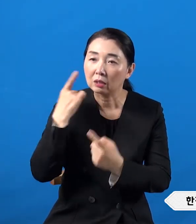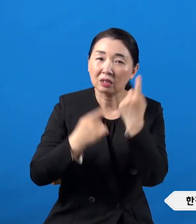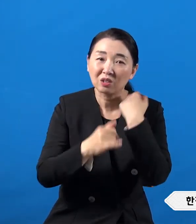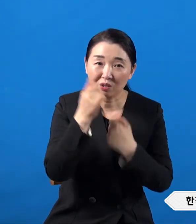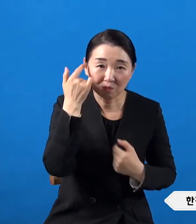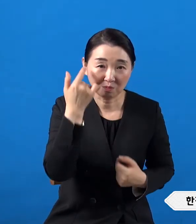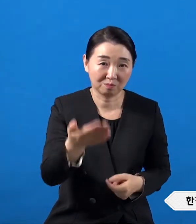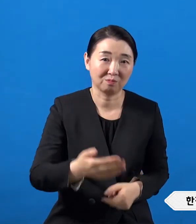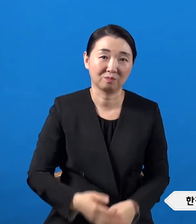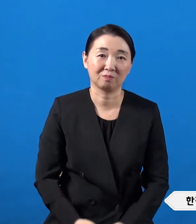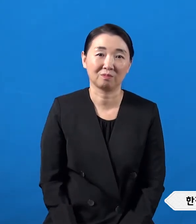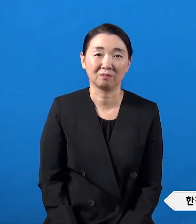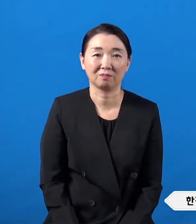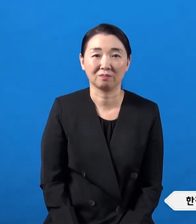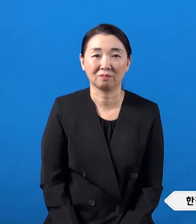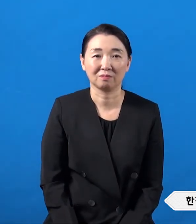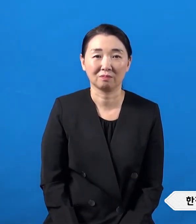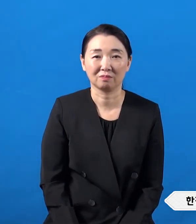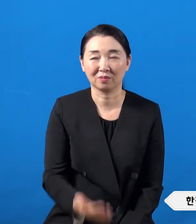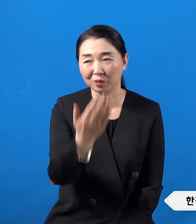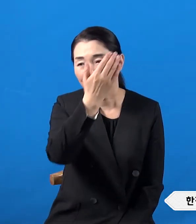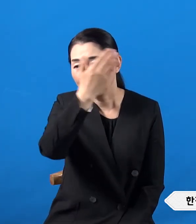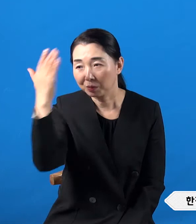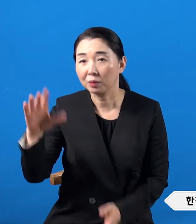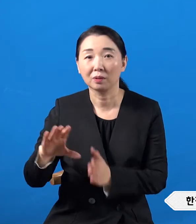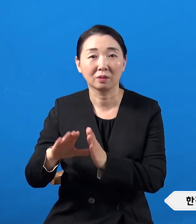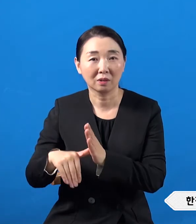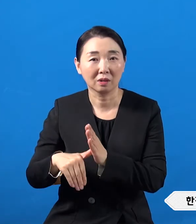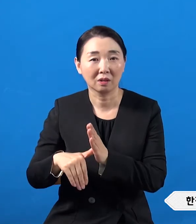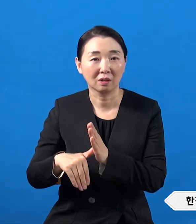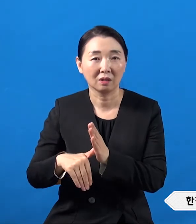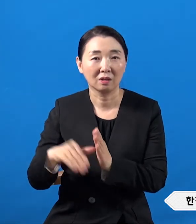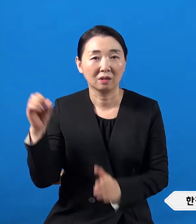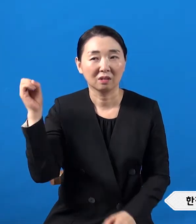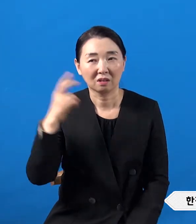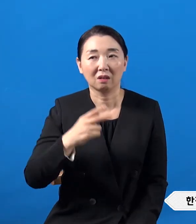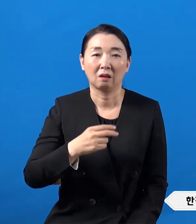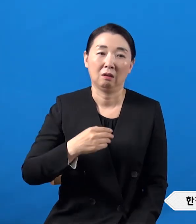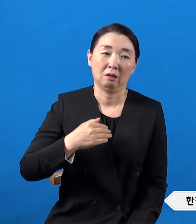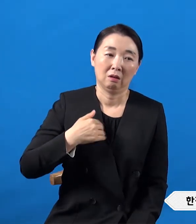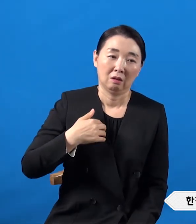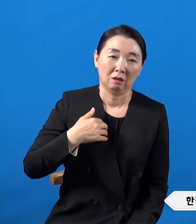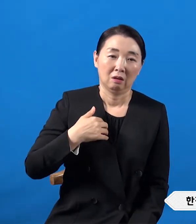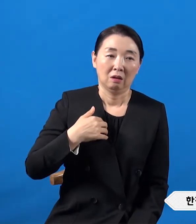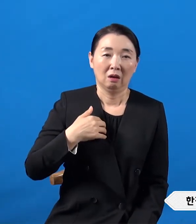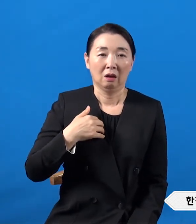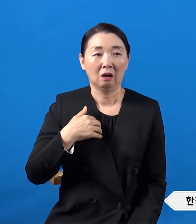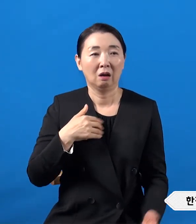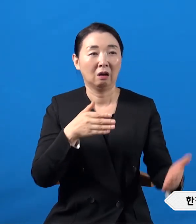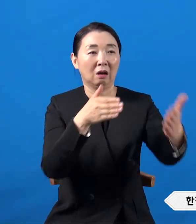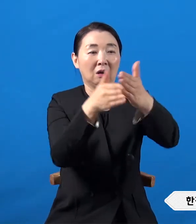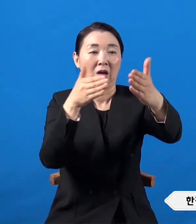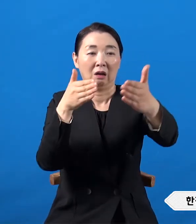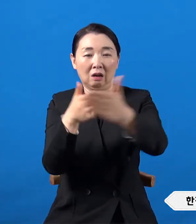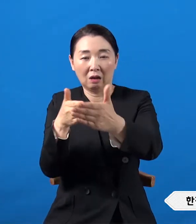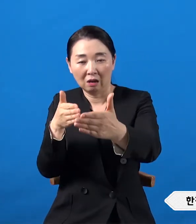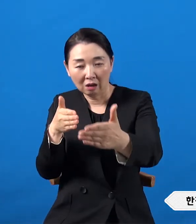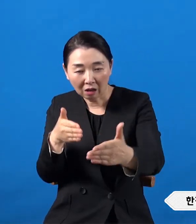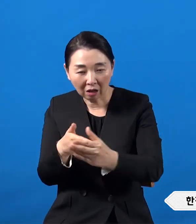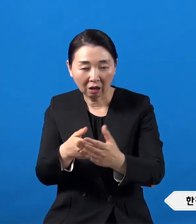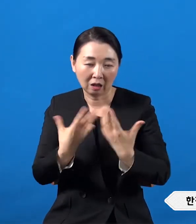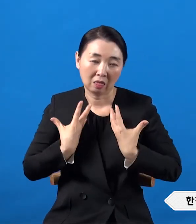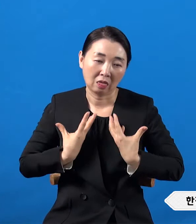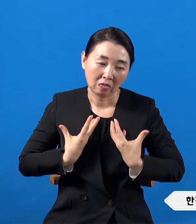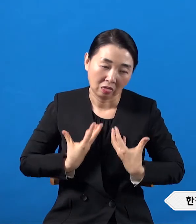상처가 없습니까? 청년 시절 그냥 꽉 막힌 이 절벽 앞에서